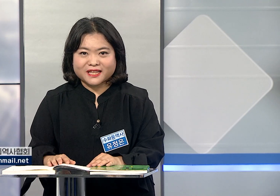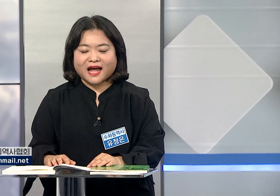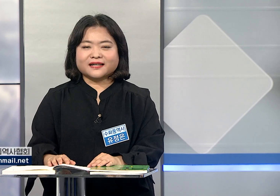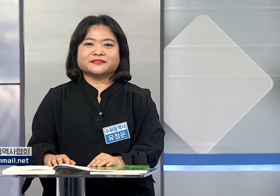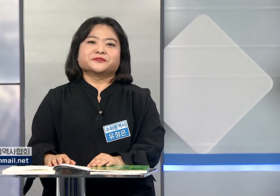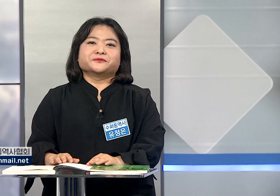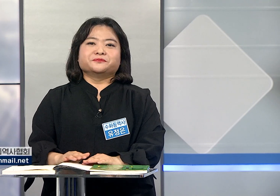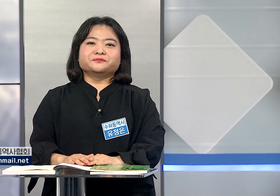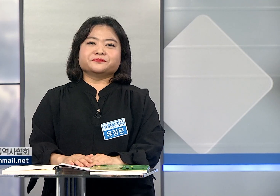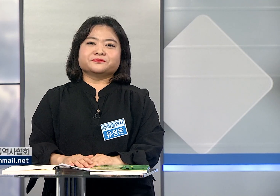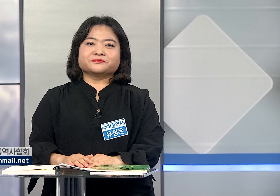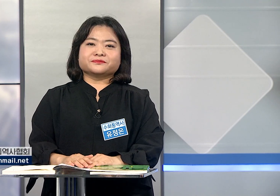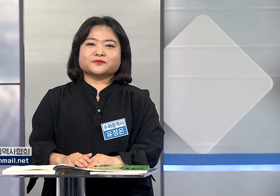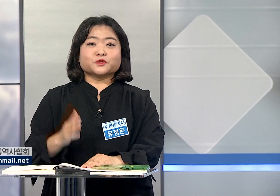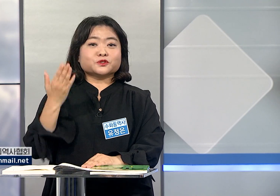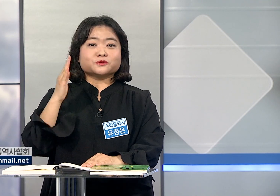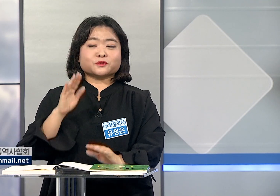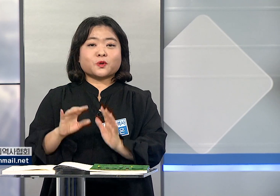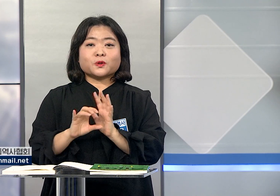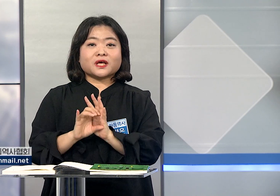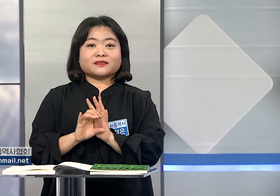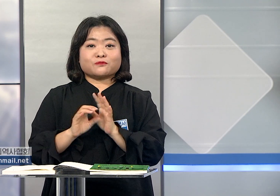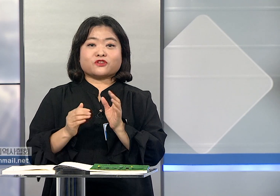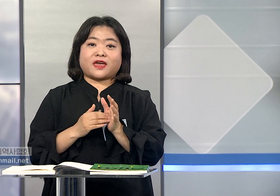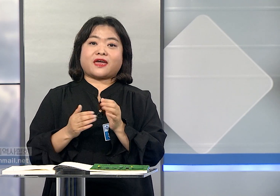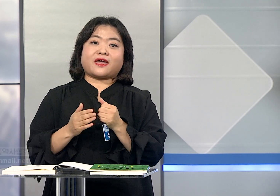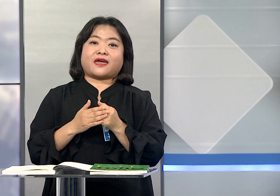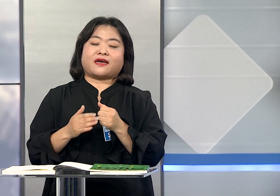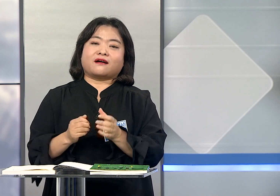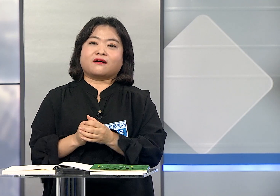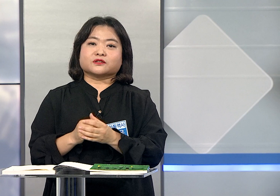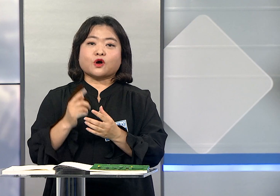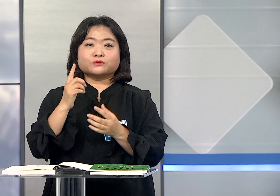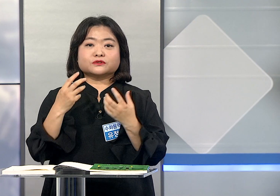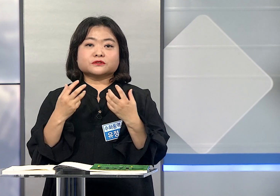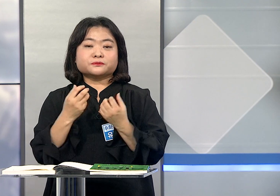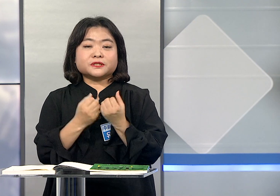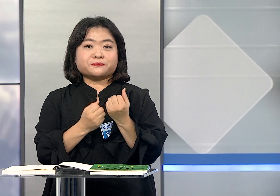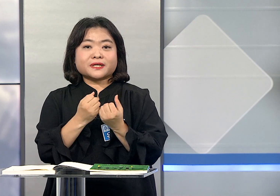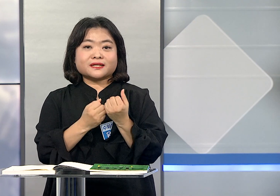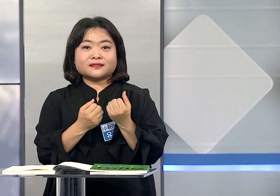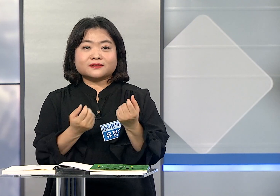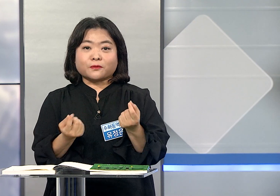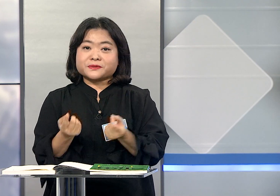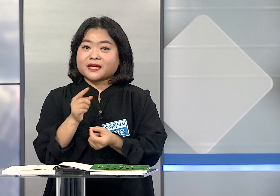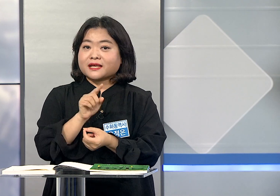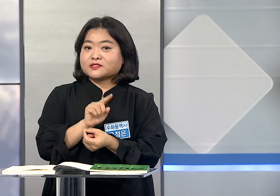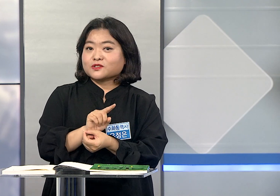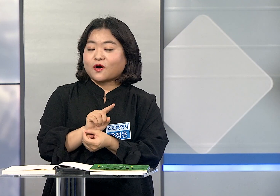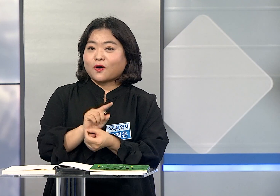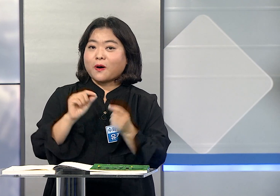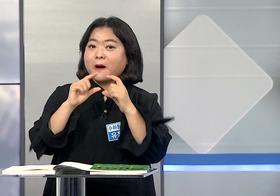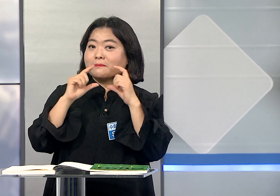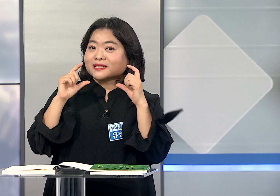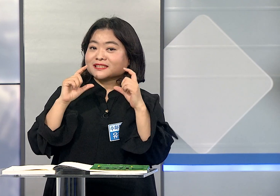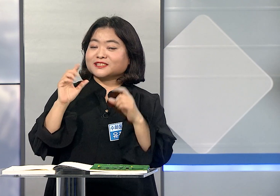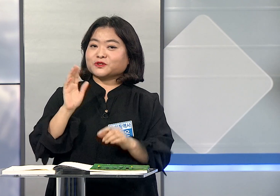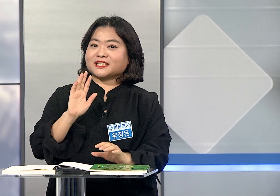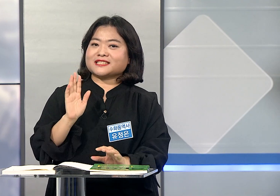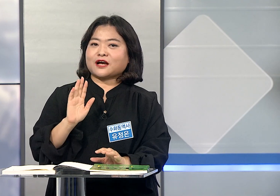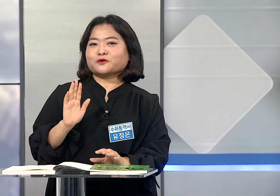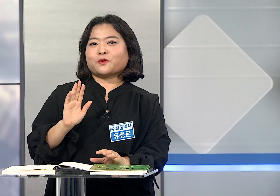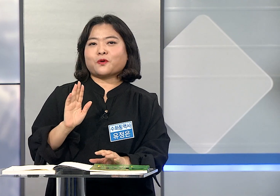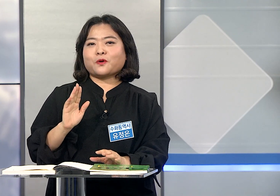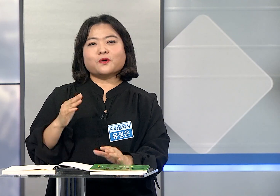류정은이라고 합니다. 요즘 코로나 때문에 정부 브리핑 옆자리에 서서